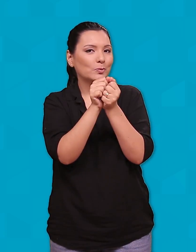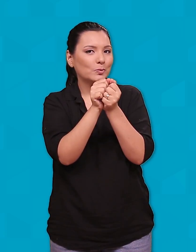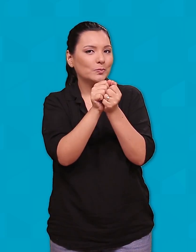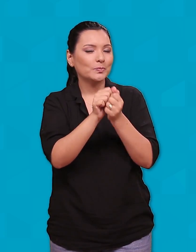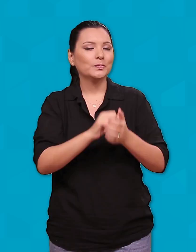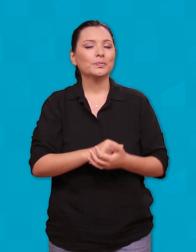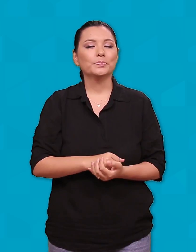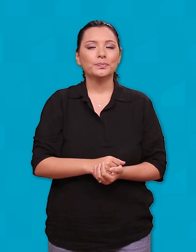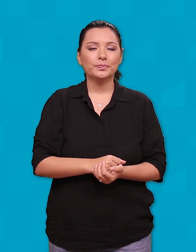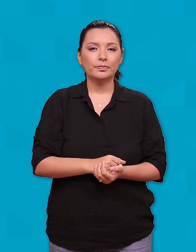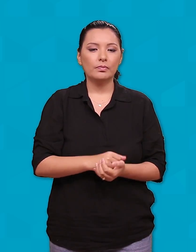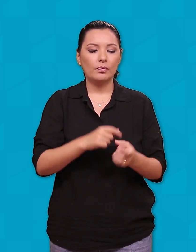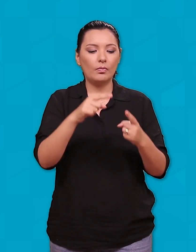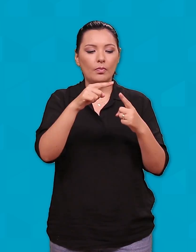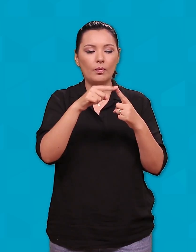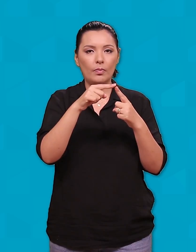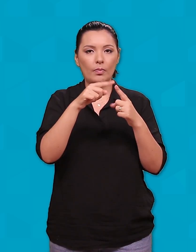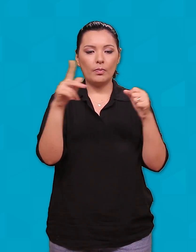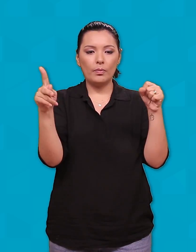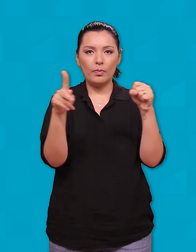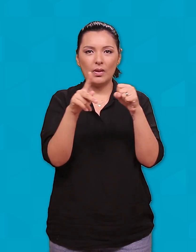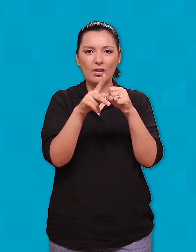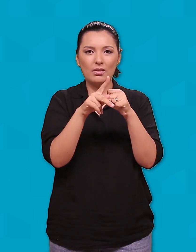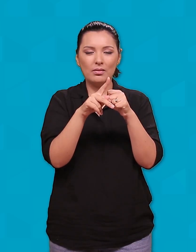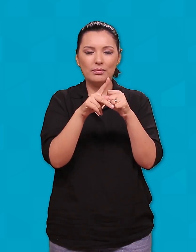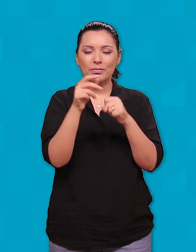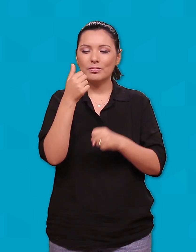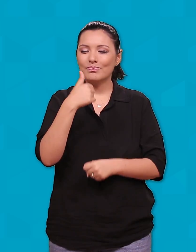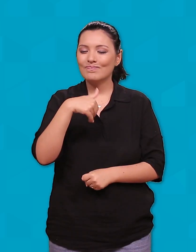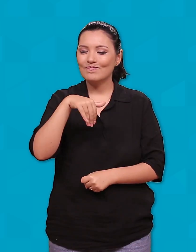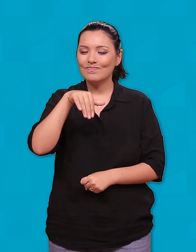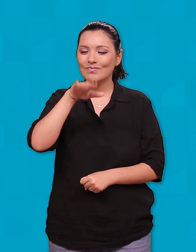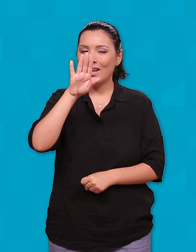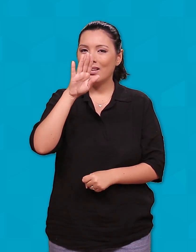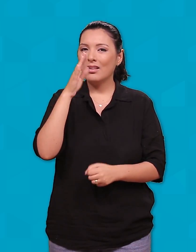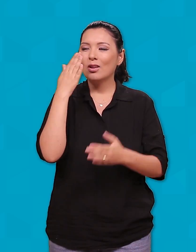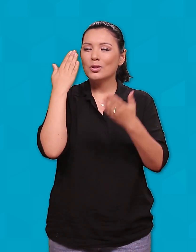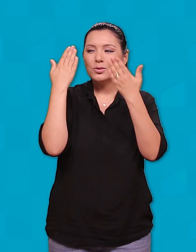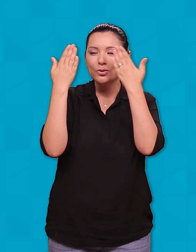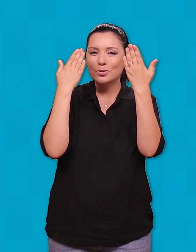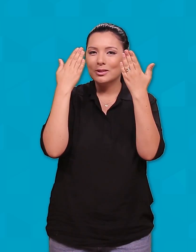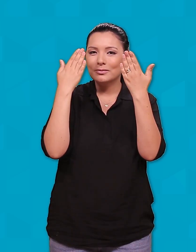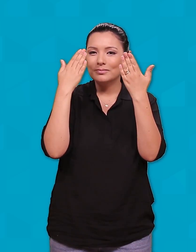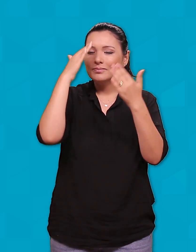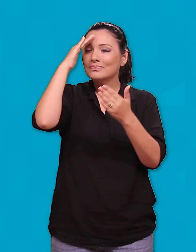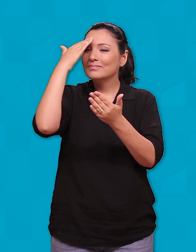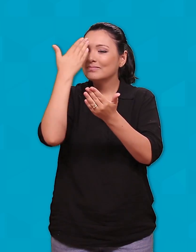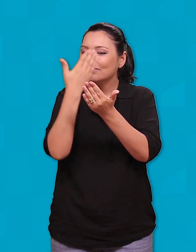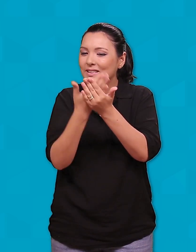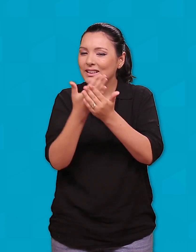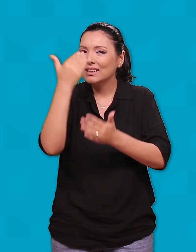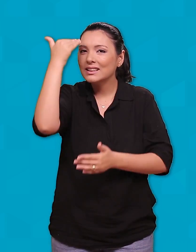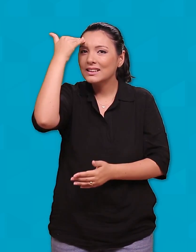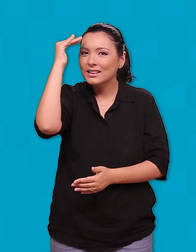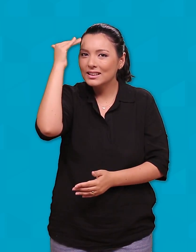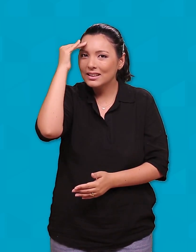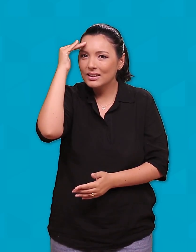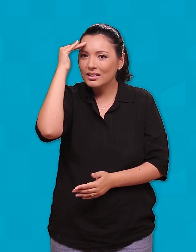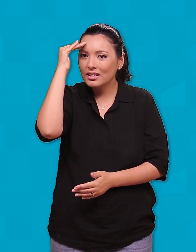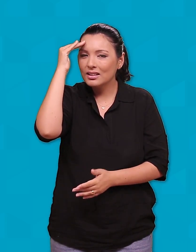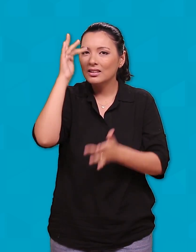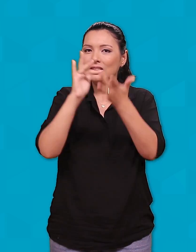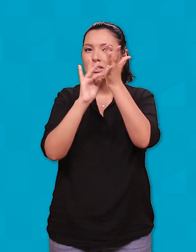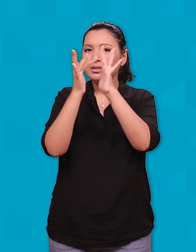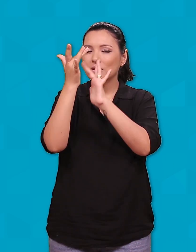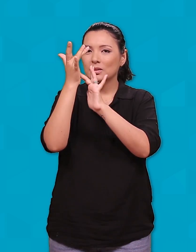eles. Pedro foi um dos que mais tiveram dificuldade de entender as propostas de